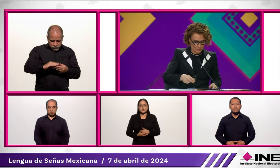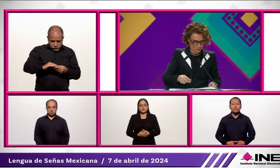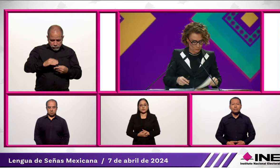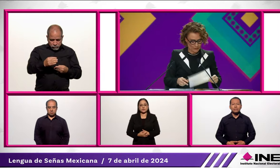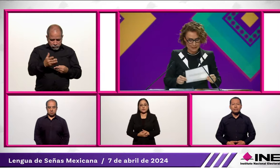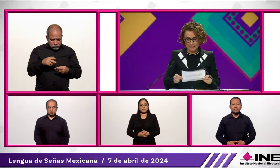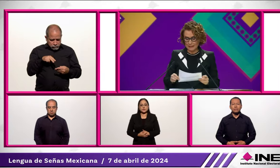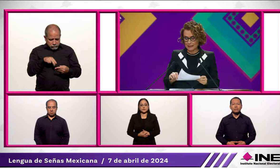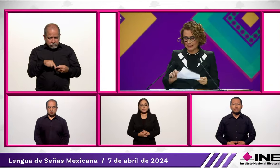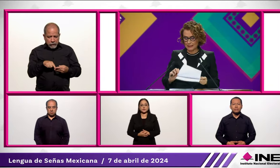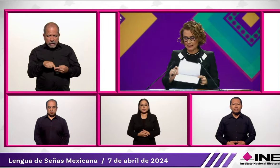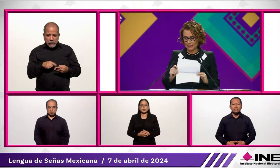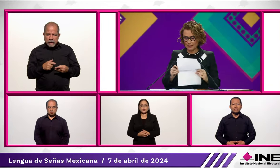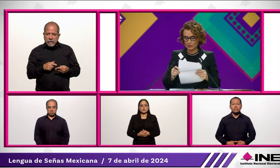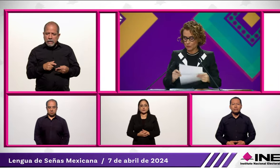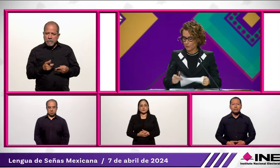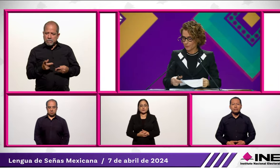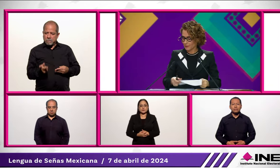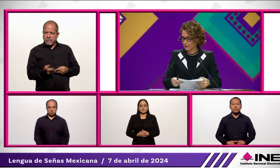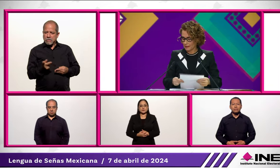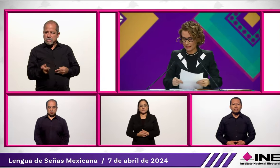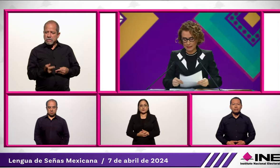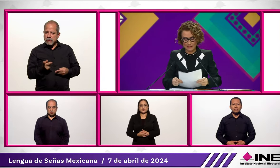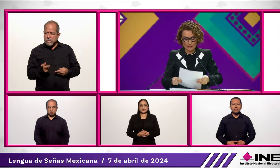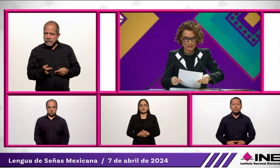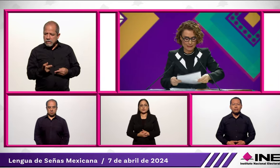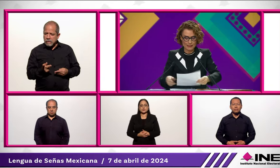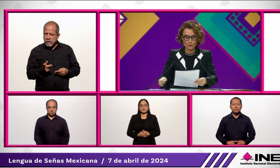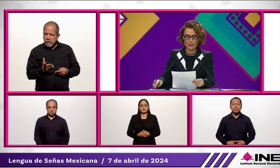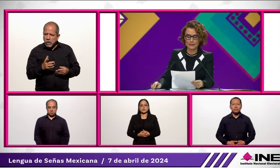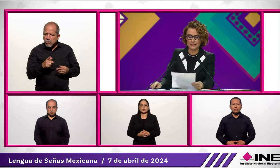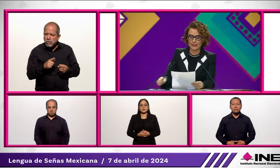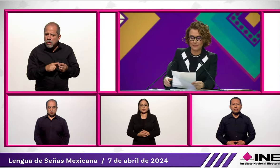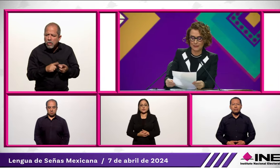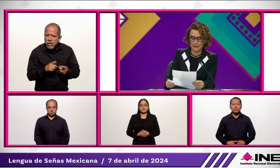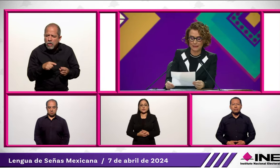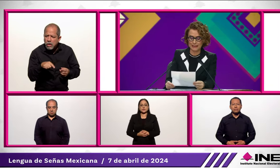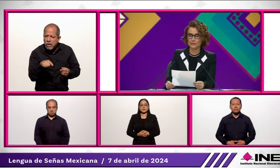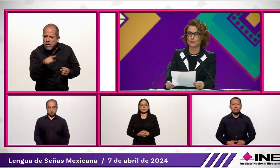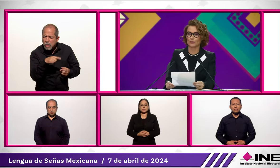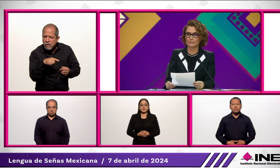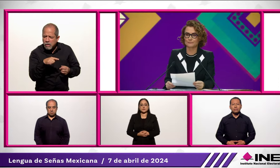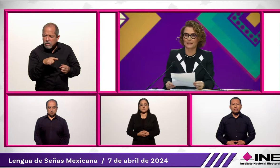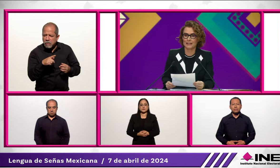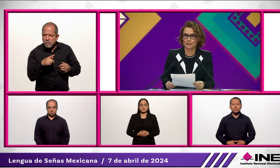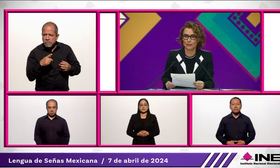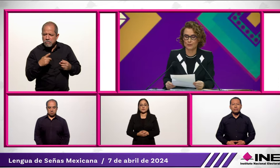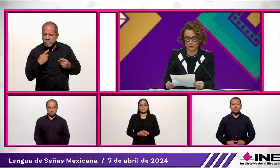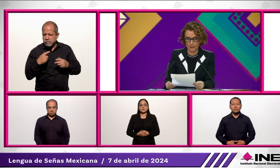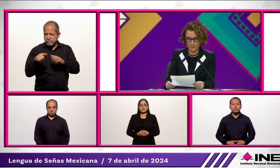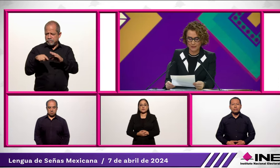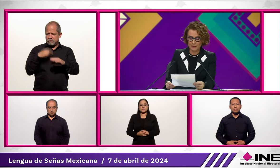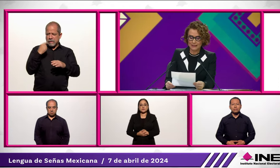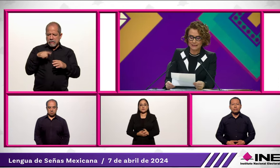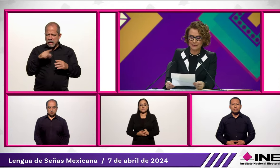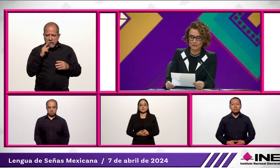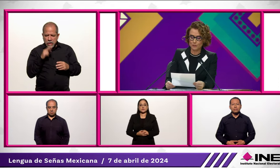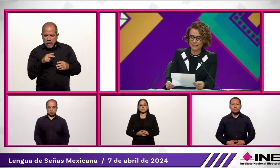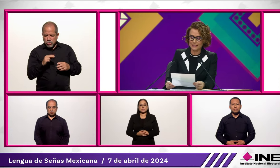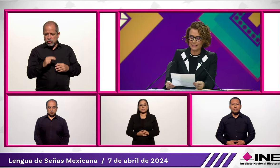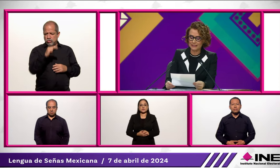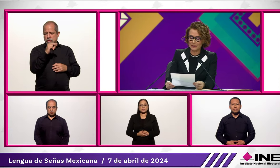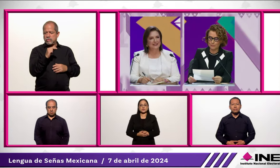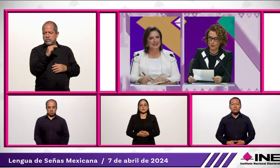Aquí están las preguntas que mandó la ciudadanía. La norte, de la zona norte.